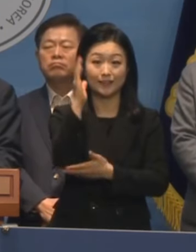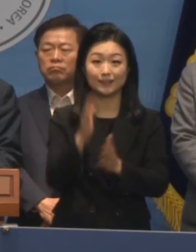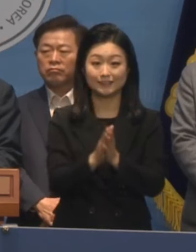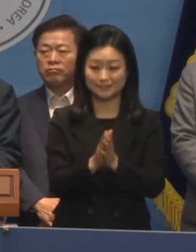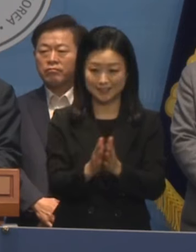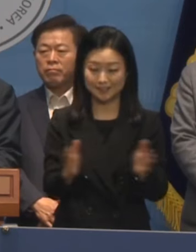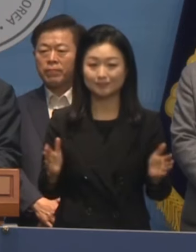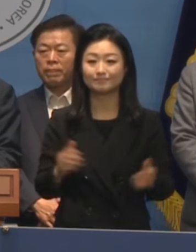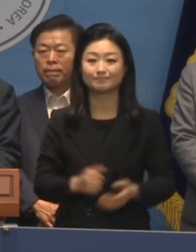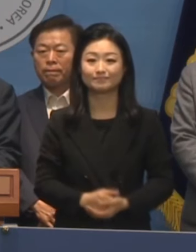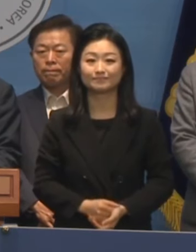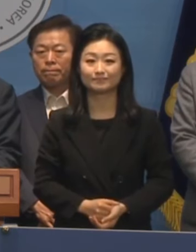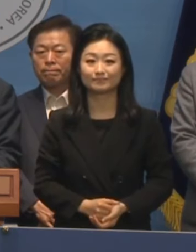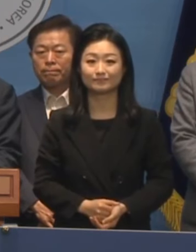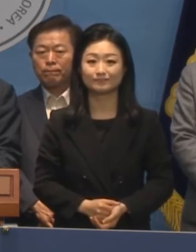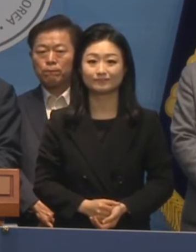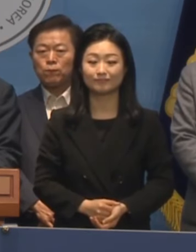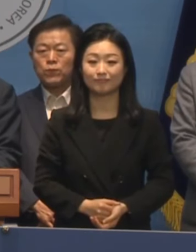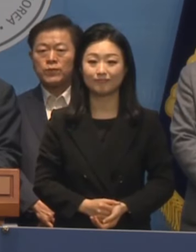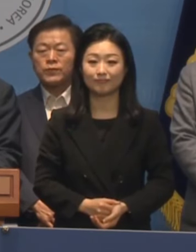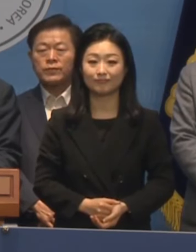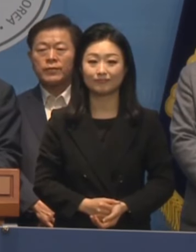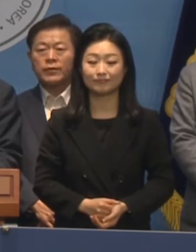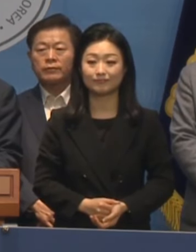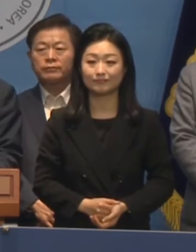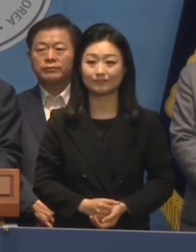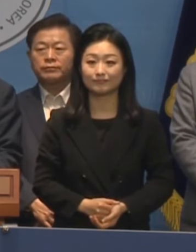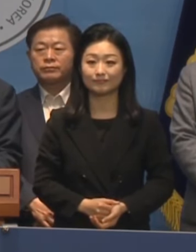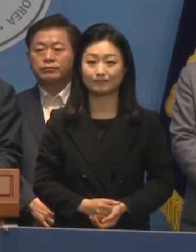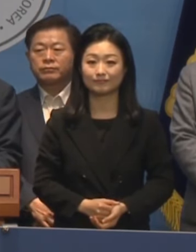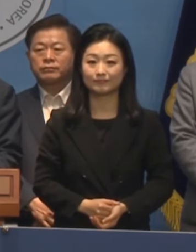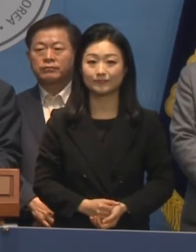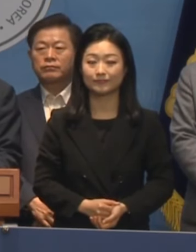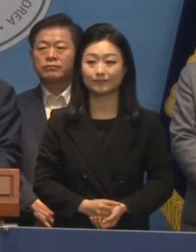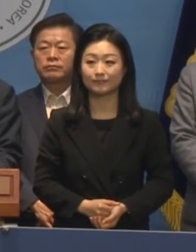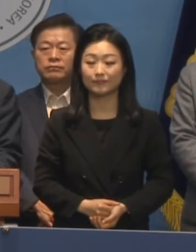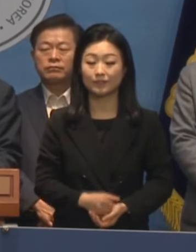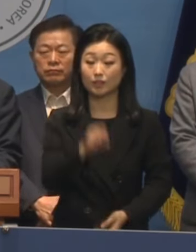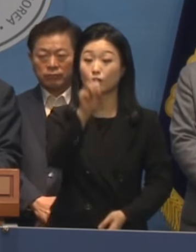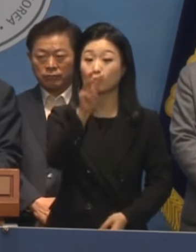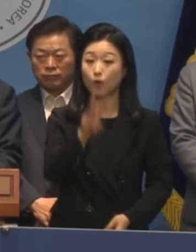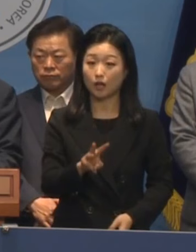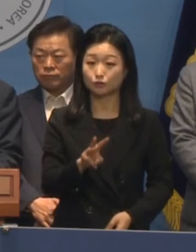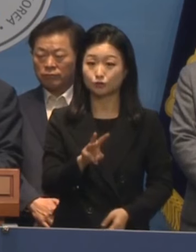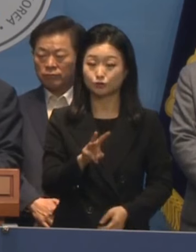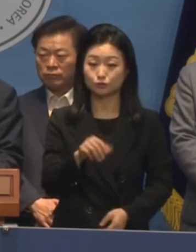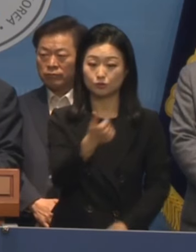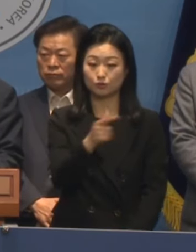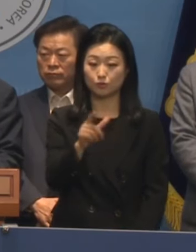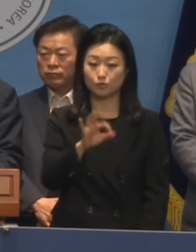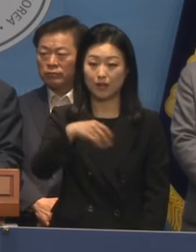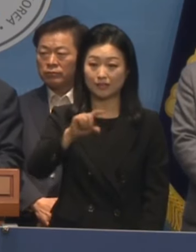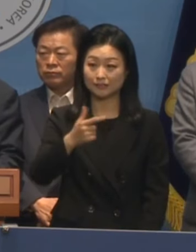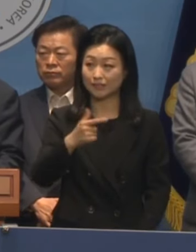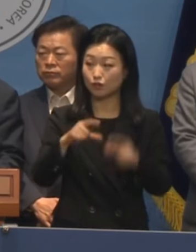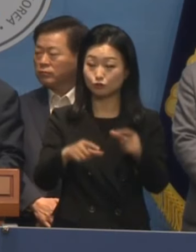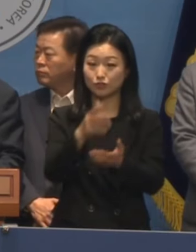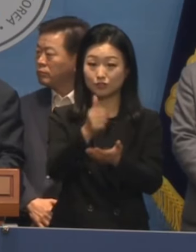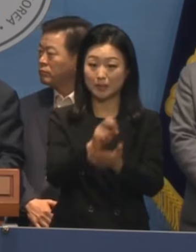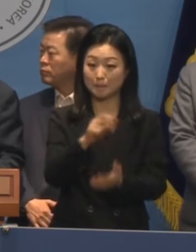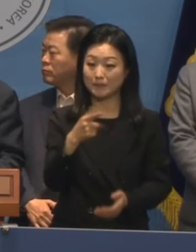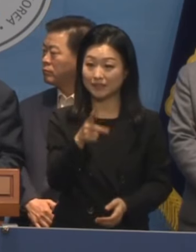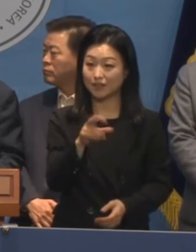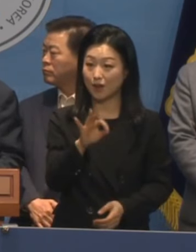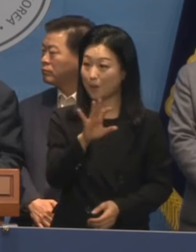하기 위해서 모였습니다 어 저 외에 그 광주 광상 구청장 출신의 재선의 민영배